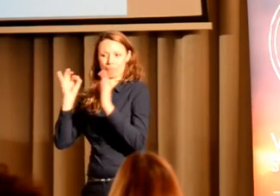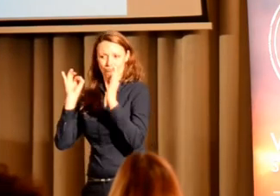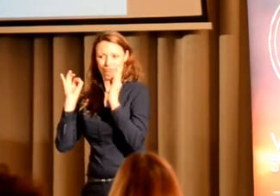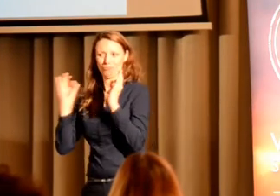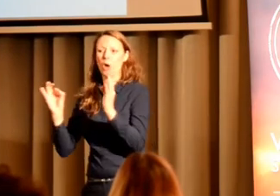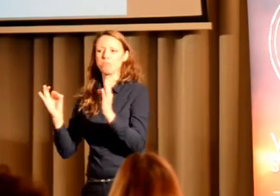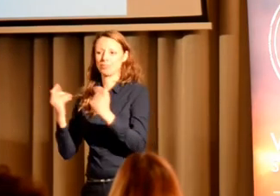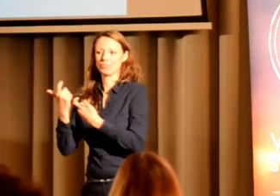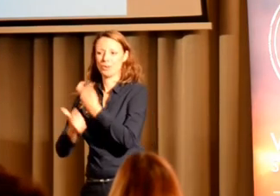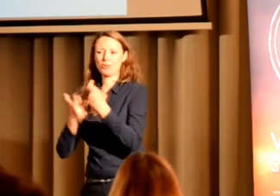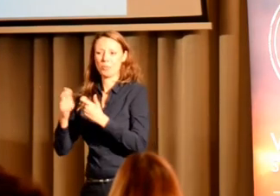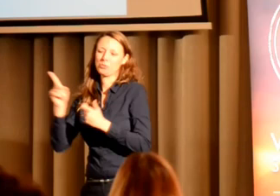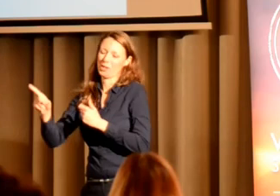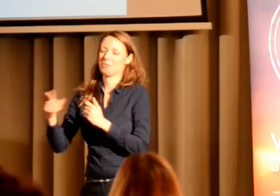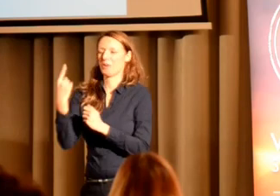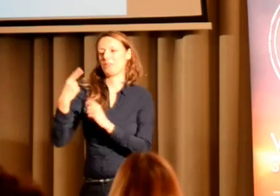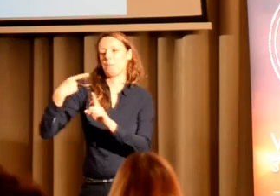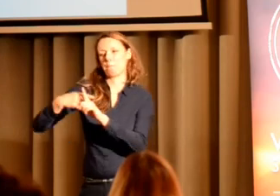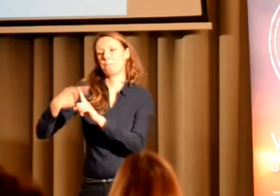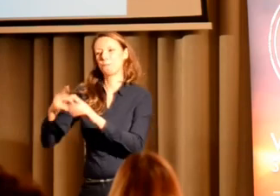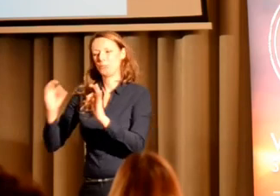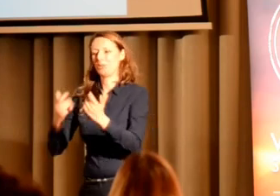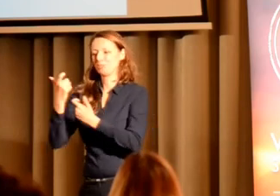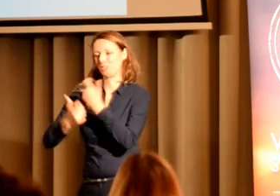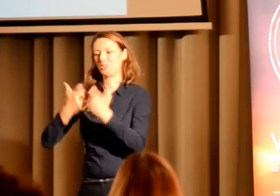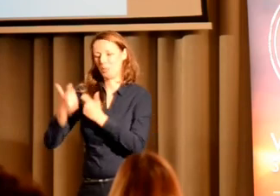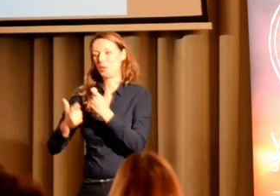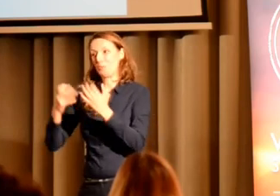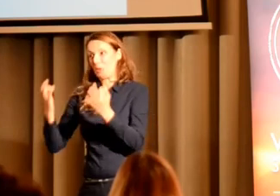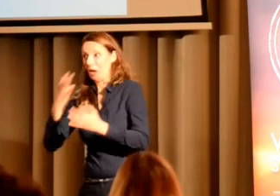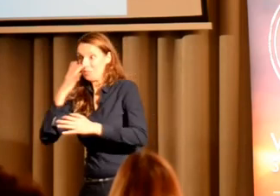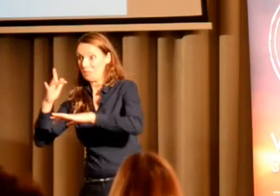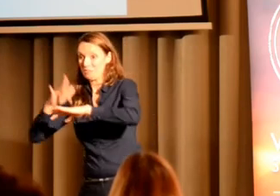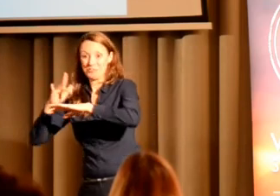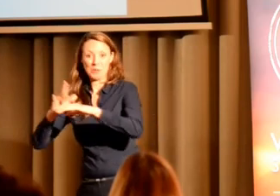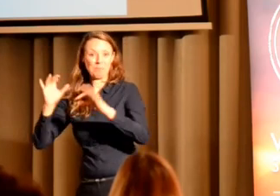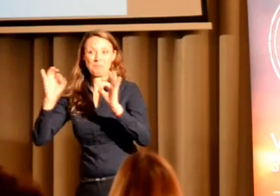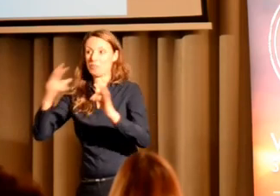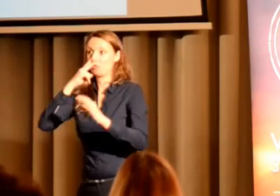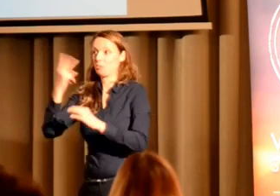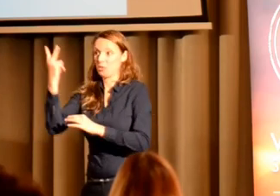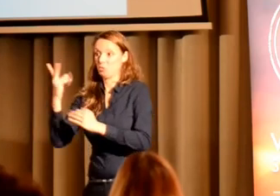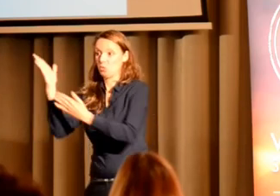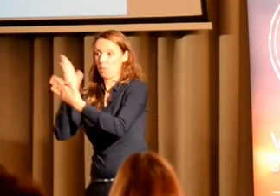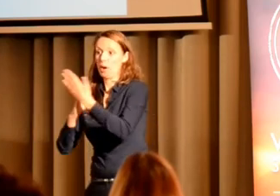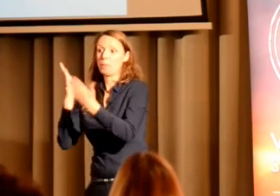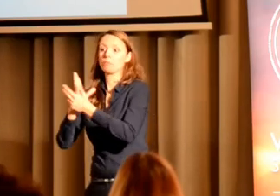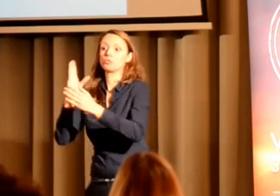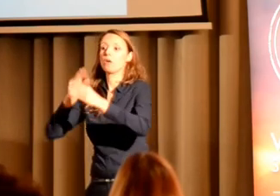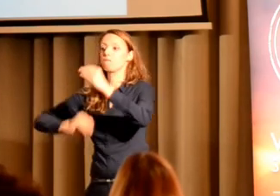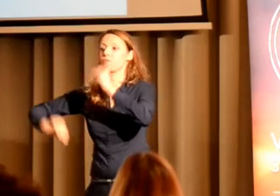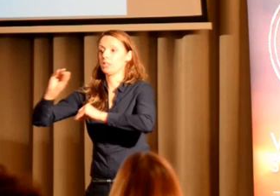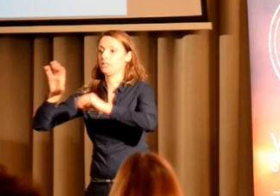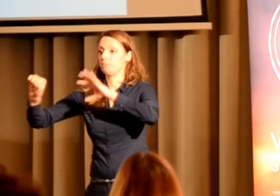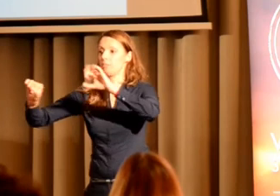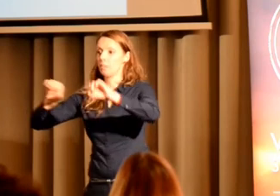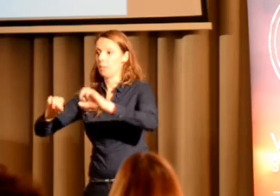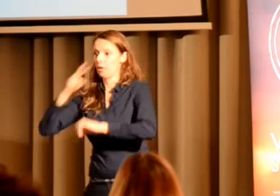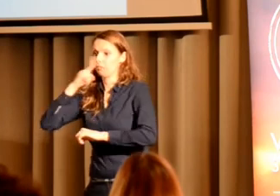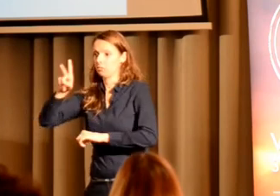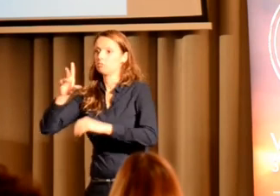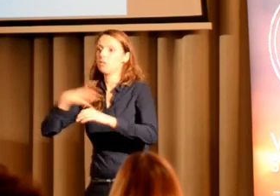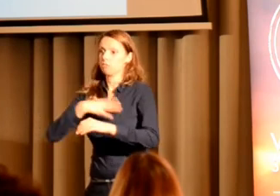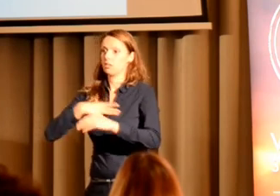uczynków. Jak widzicie, poskutkowało. Teraz mamy wilki wszędzie, nawet w Polsce zachodniej. Możemy je spotkać na